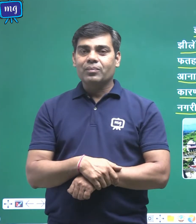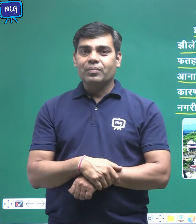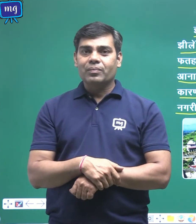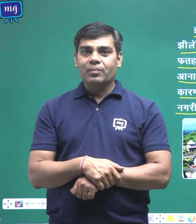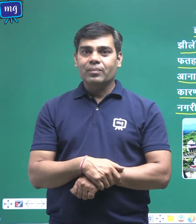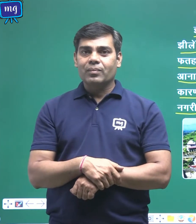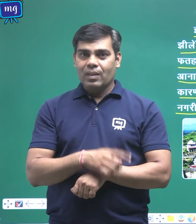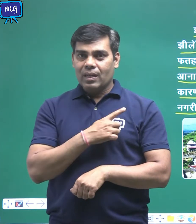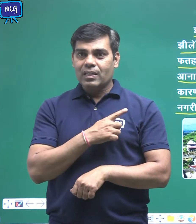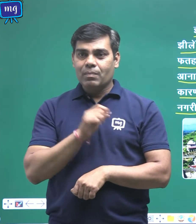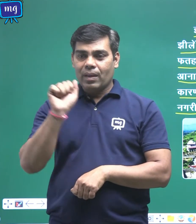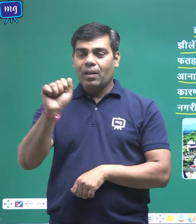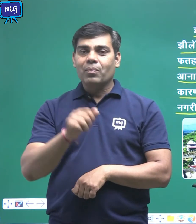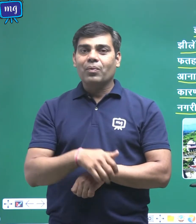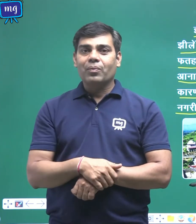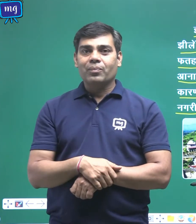इसमें आपको